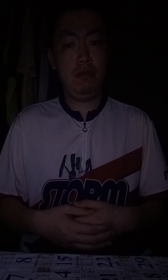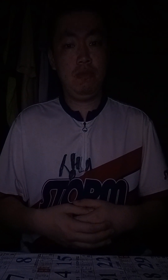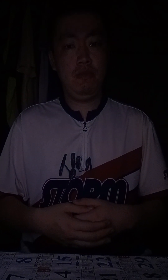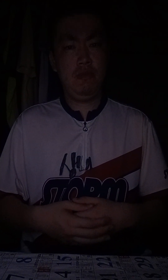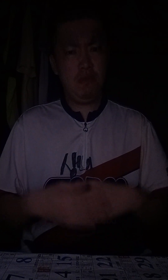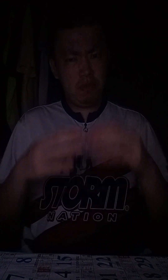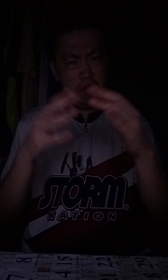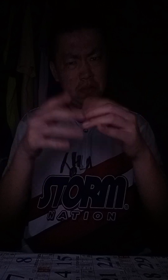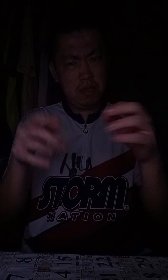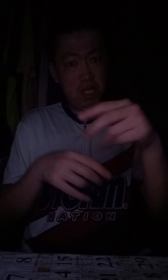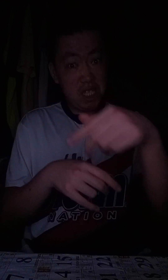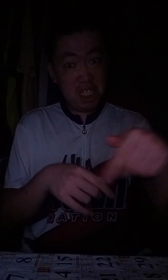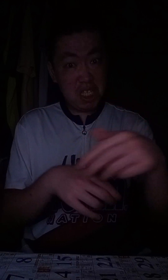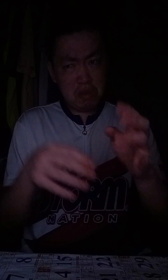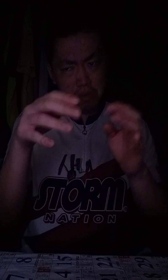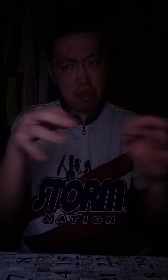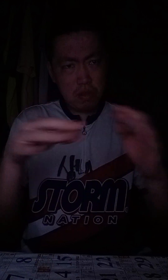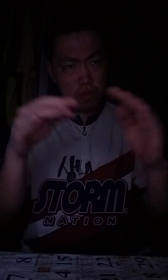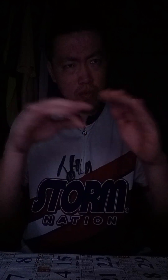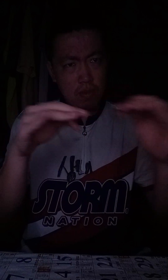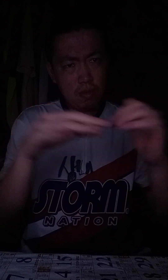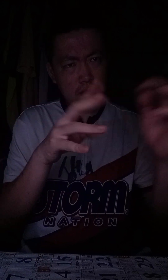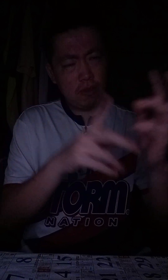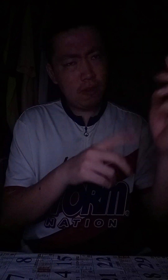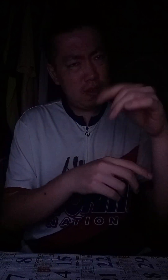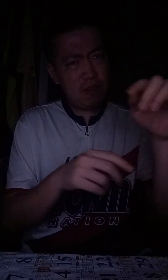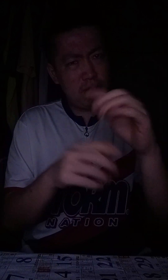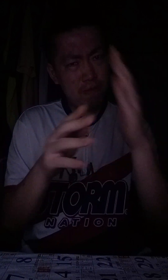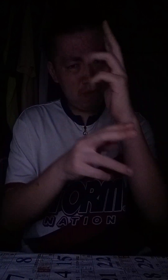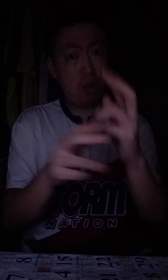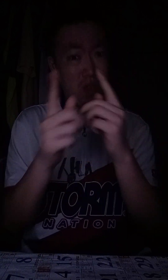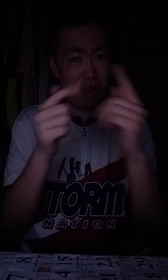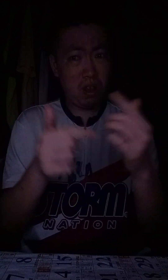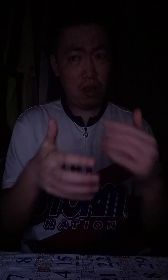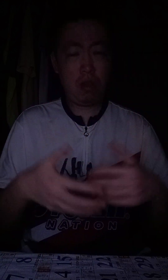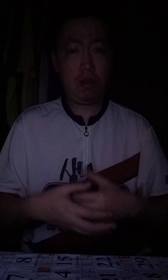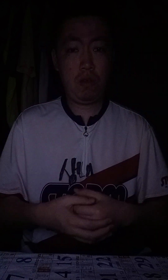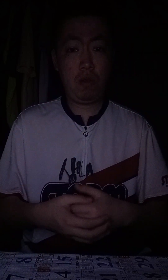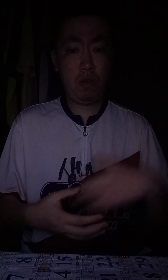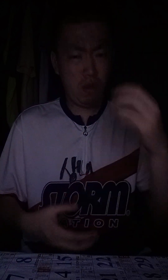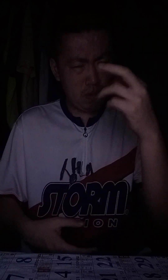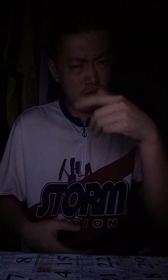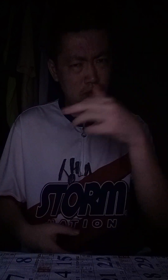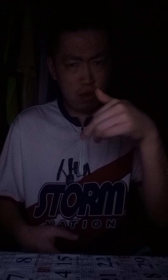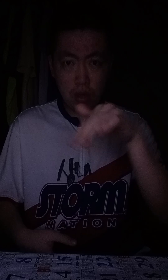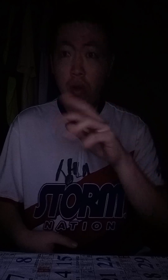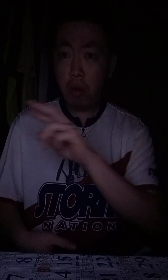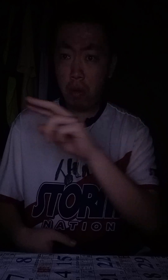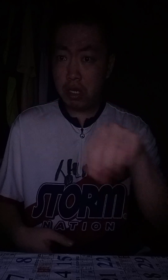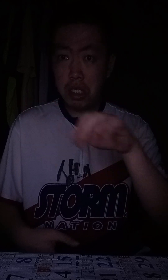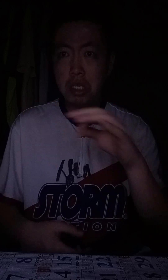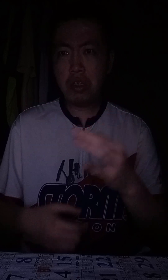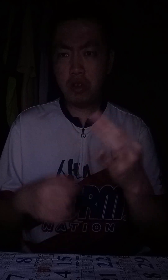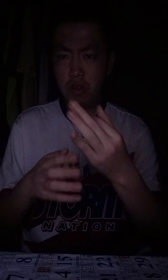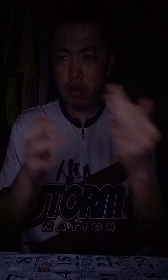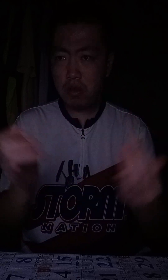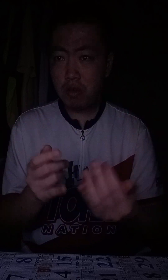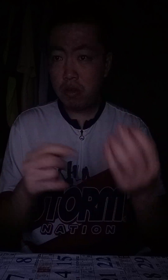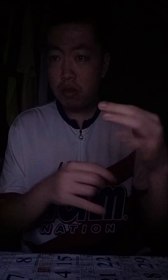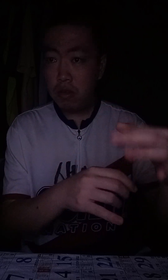미니밴 한 대가 까맣게 불탔습니다. 앙상한 뼈대만 남았습니다. 아프리카 연합 평화유족은 차량을 겨냥한 자살폭탄